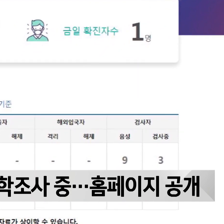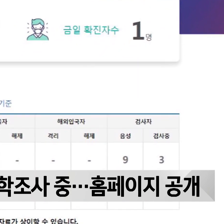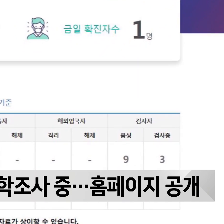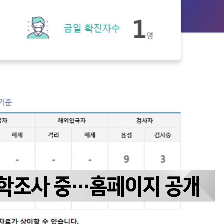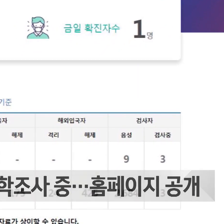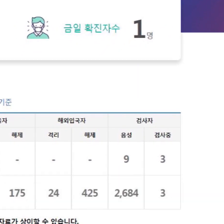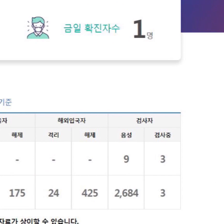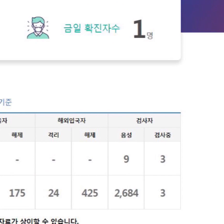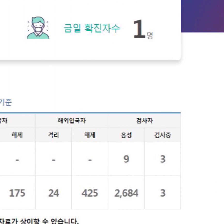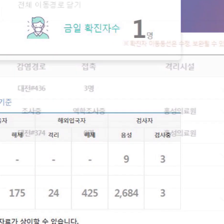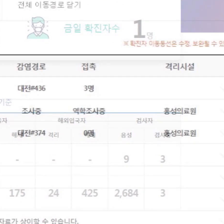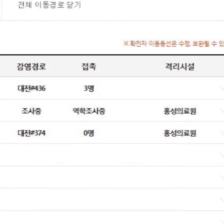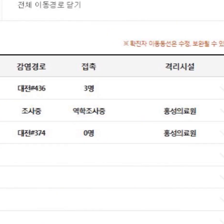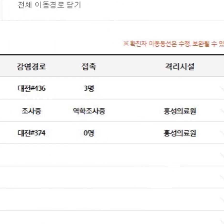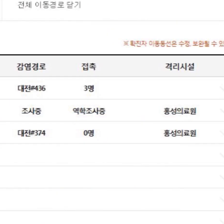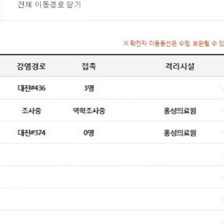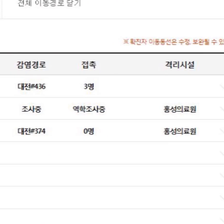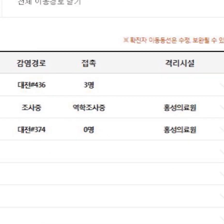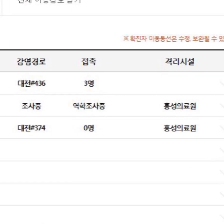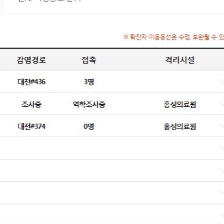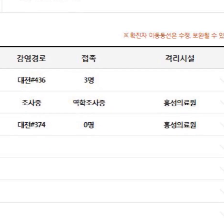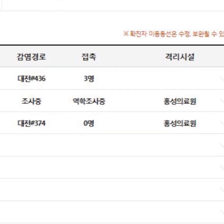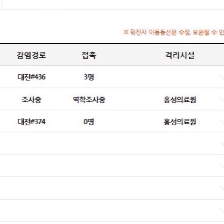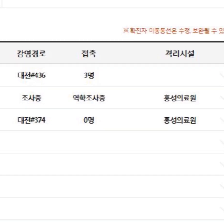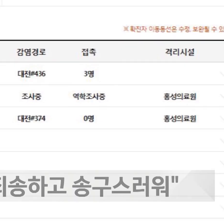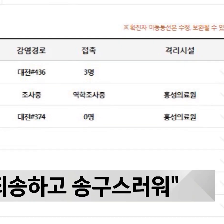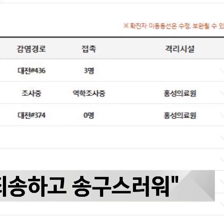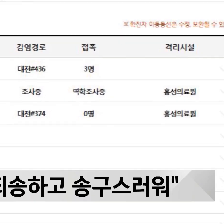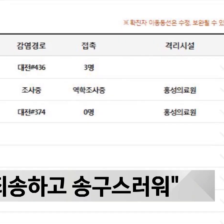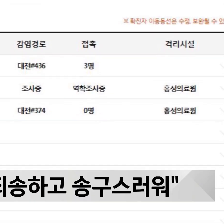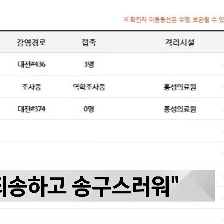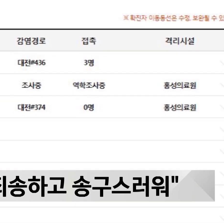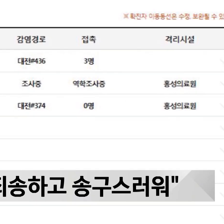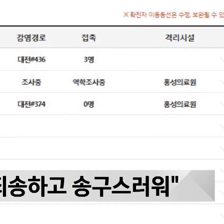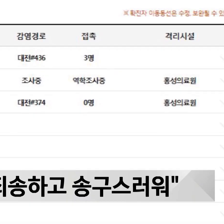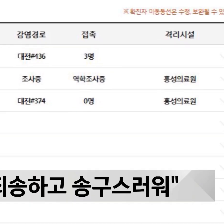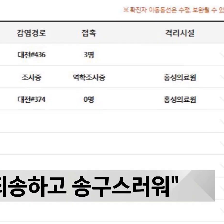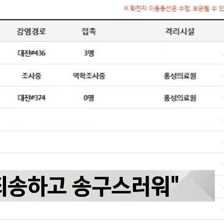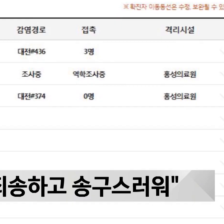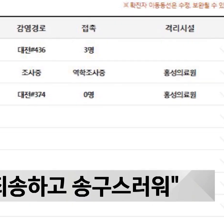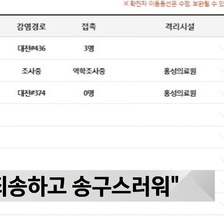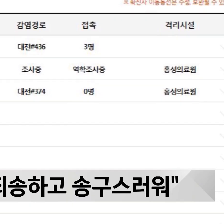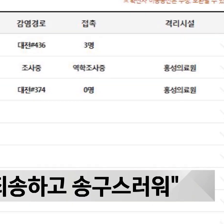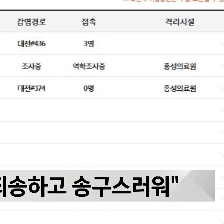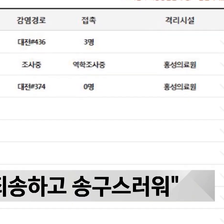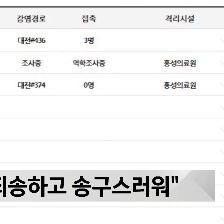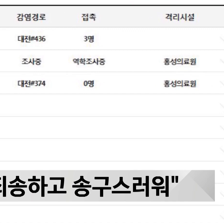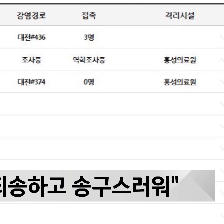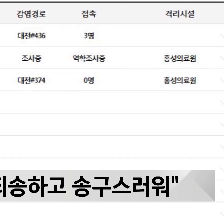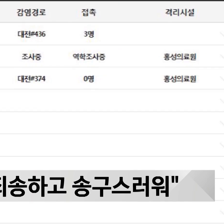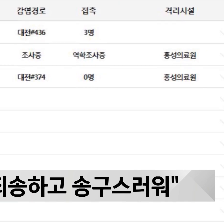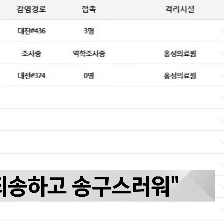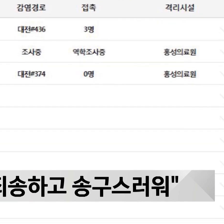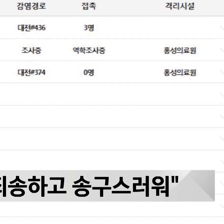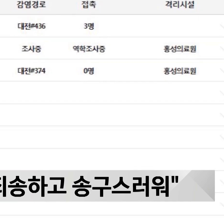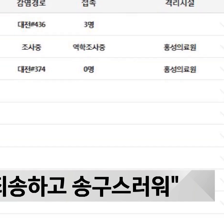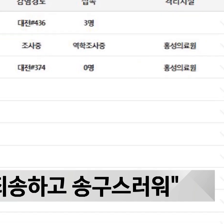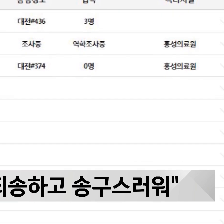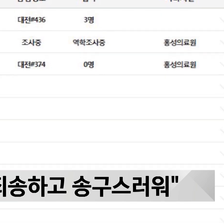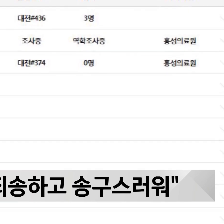그리고 소속 직원의 확진 판정으로 걱정을 끼쳐드리게 된 게 대해서 다시